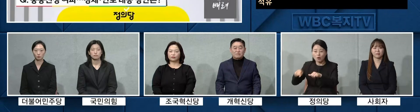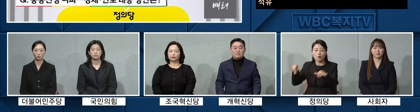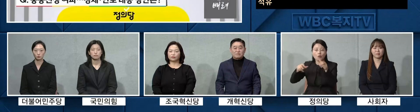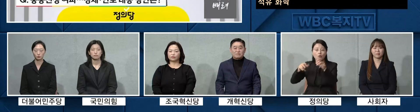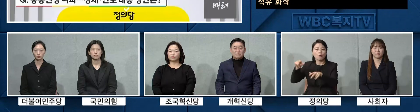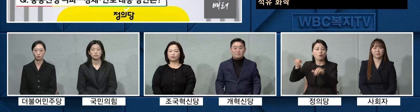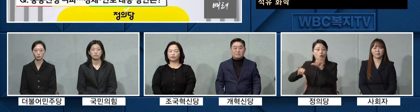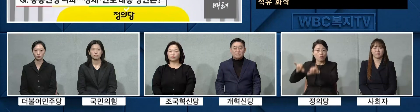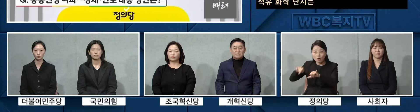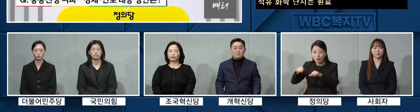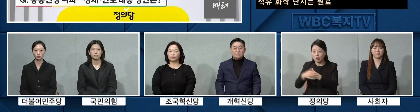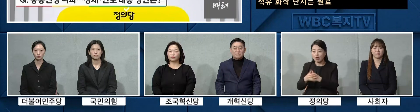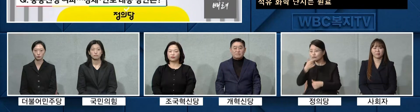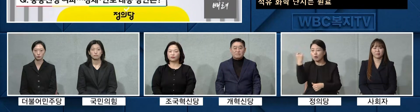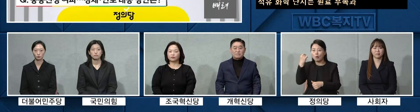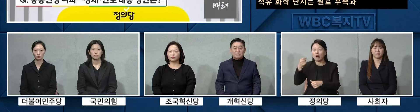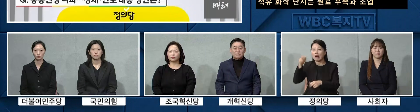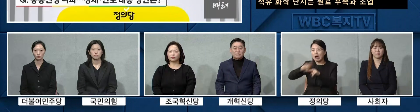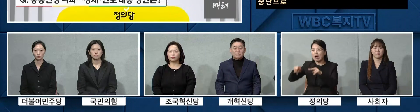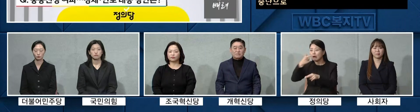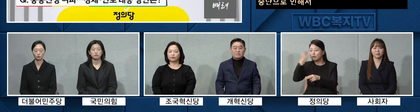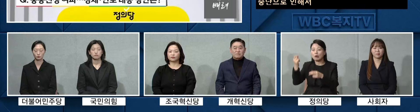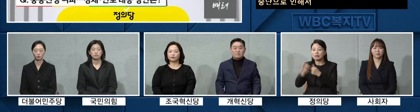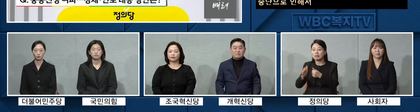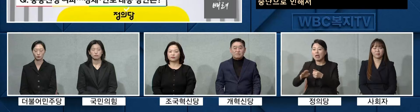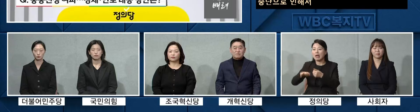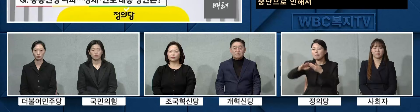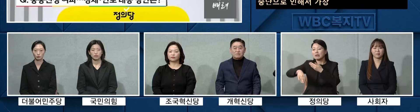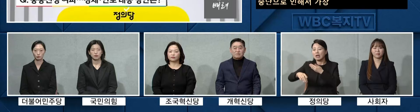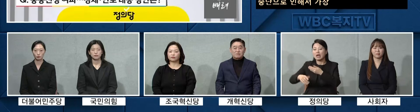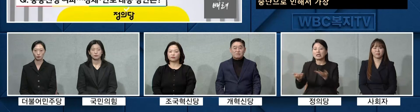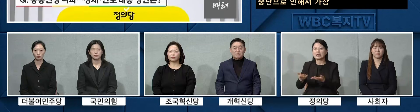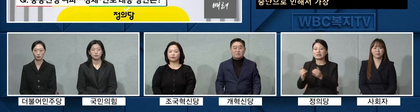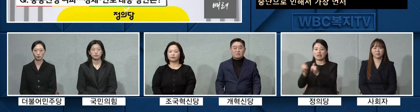중단으로 인해서 가장 먼저 하청 노동자와